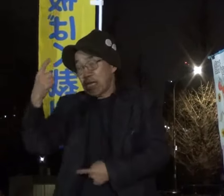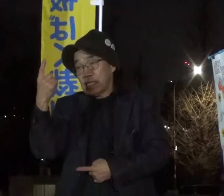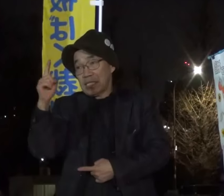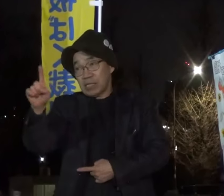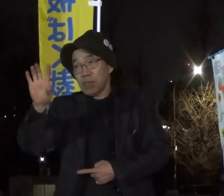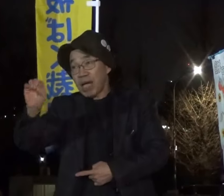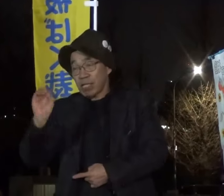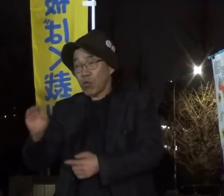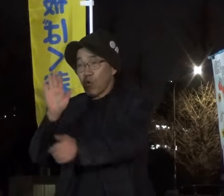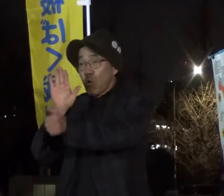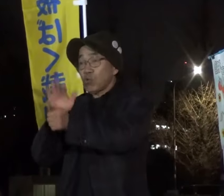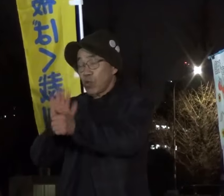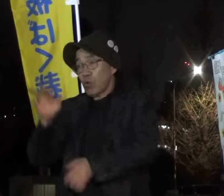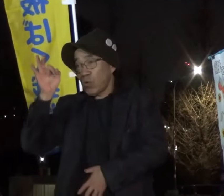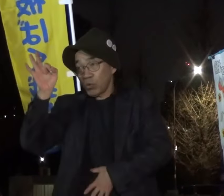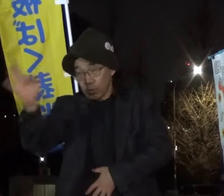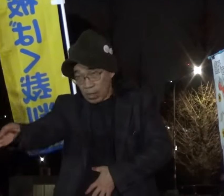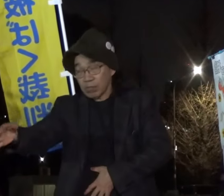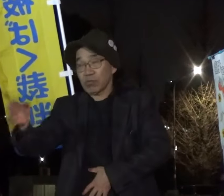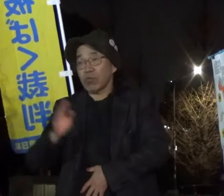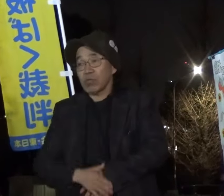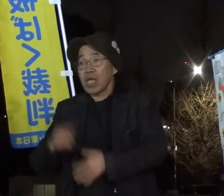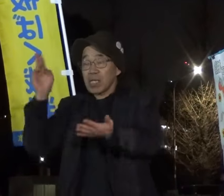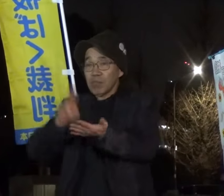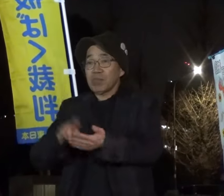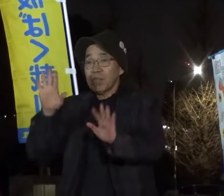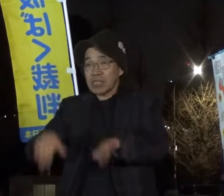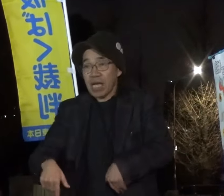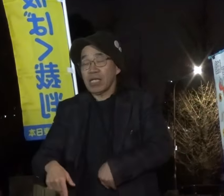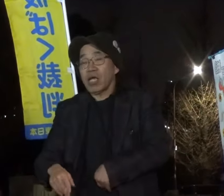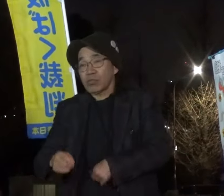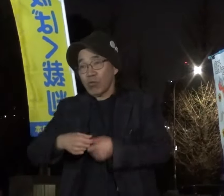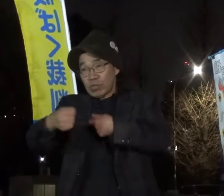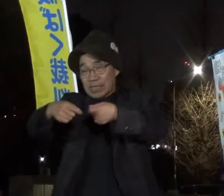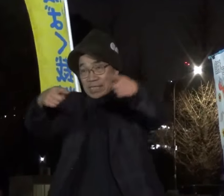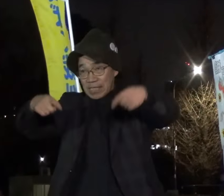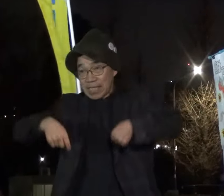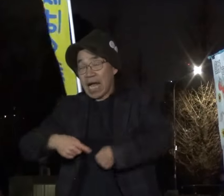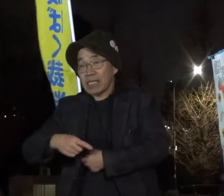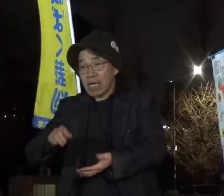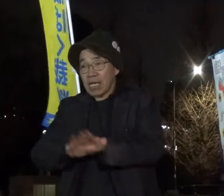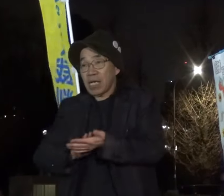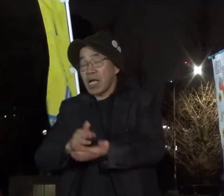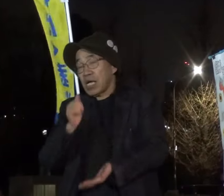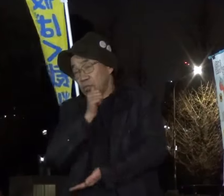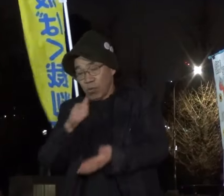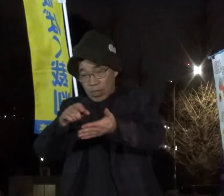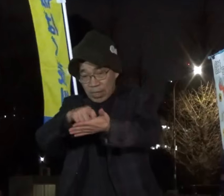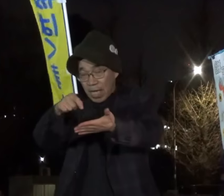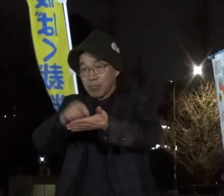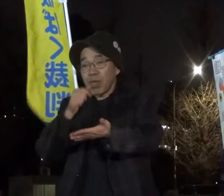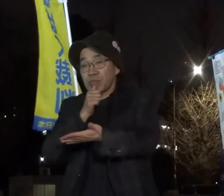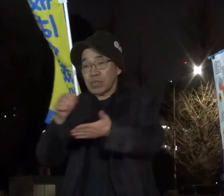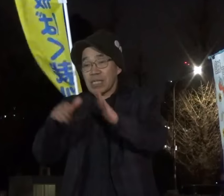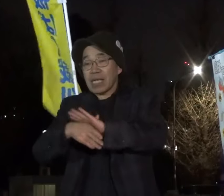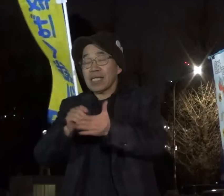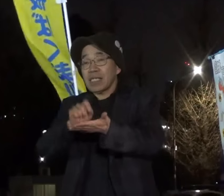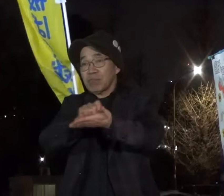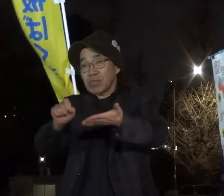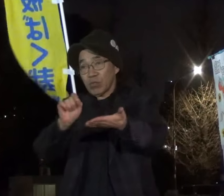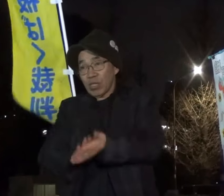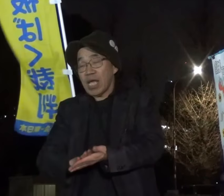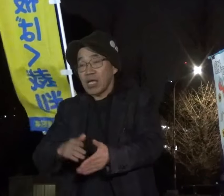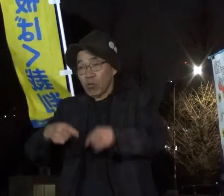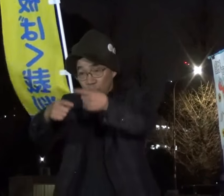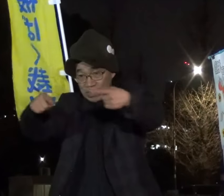方で、補助するということが決まりました。そのチラシ案内申し込み要項が載っておりますので、ぜひ皆さんこの、チ